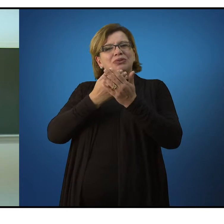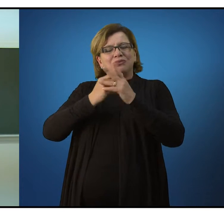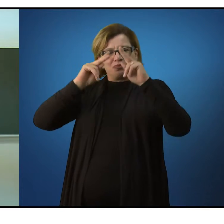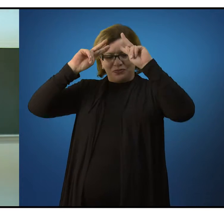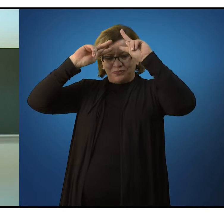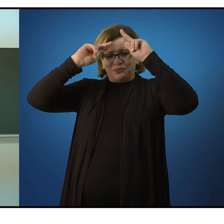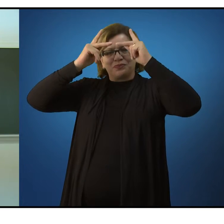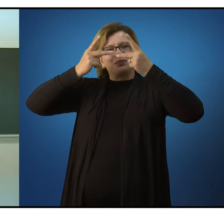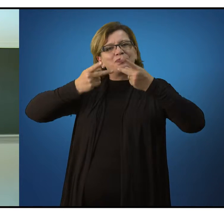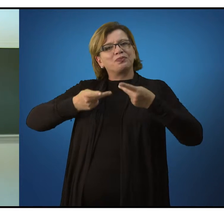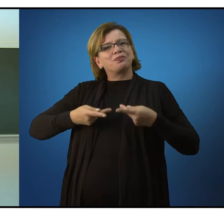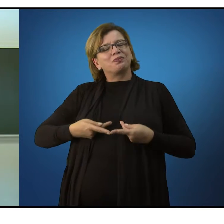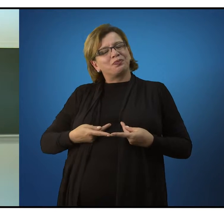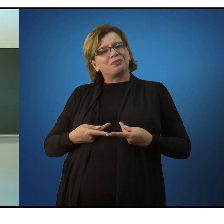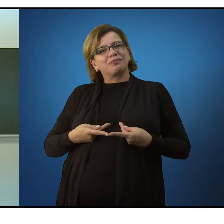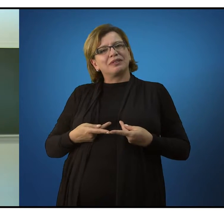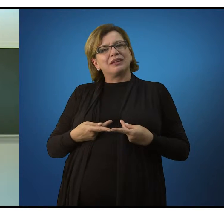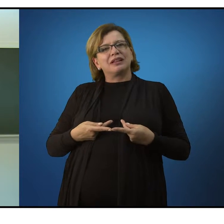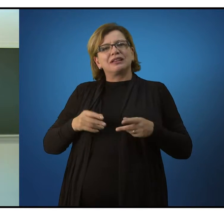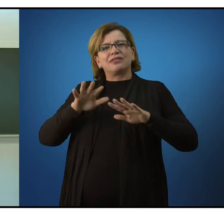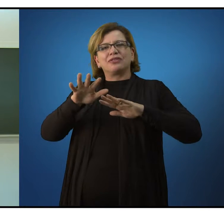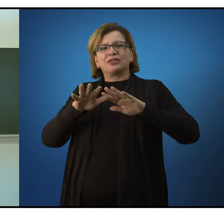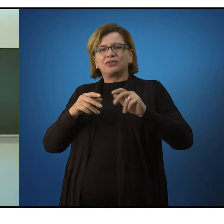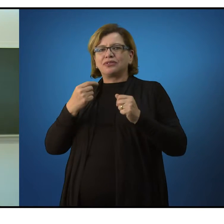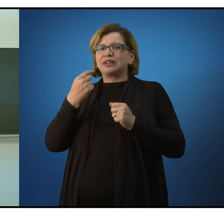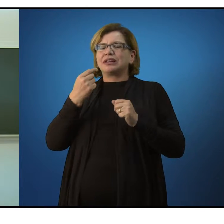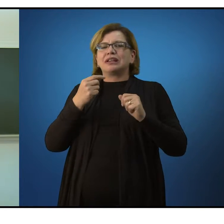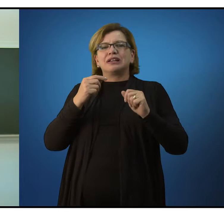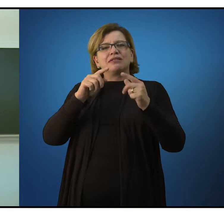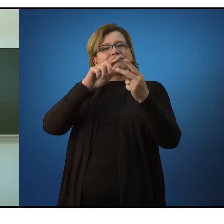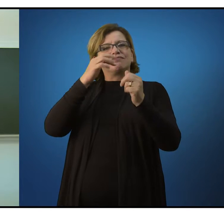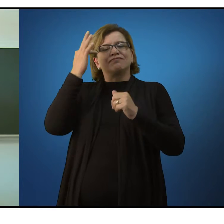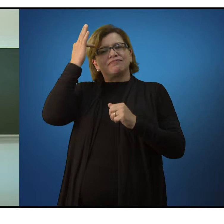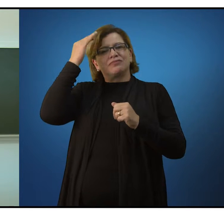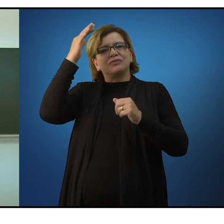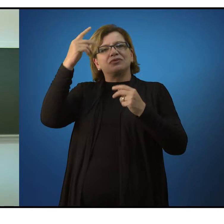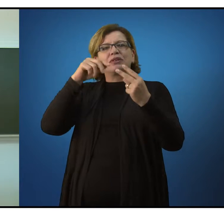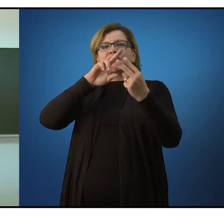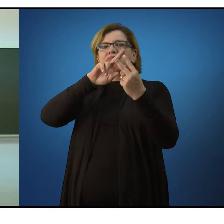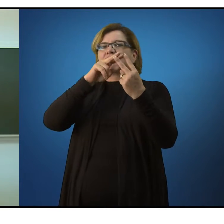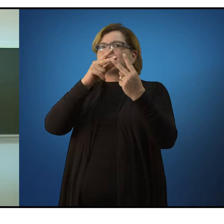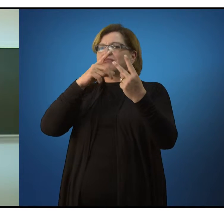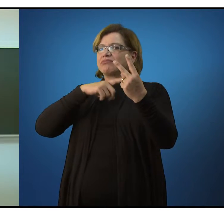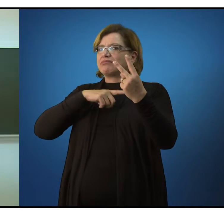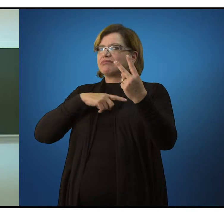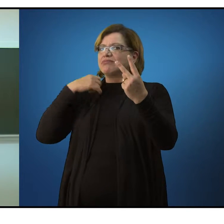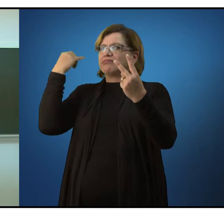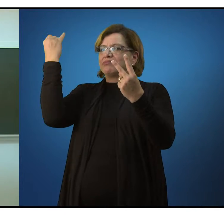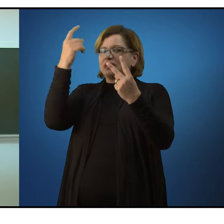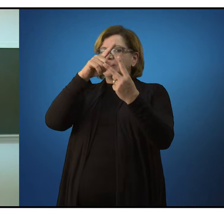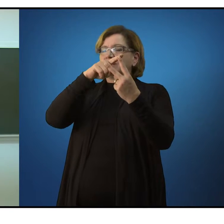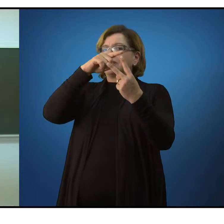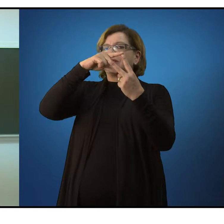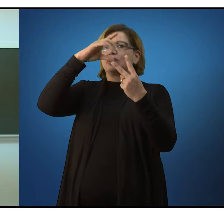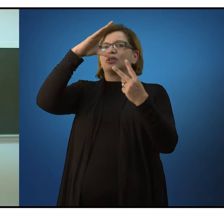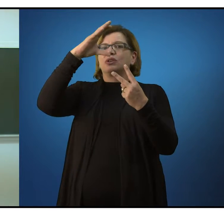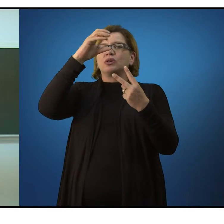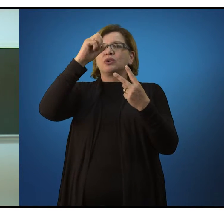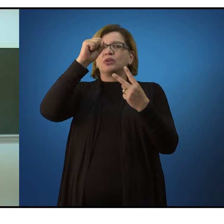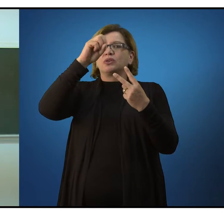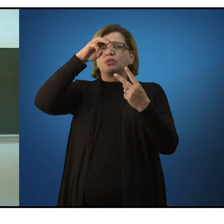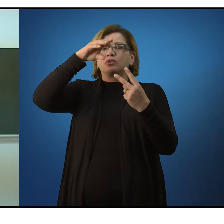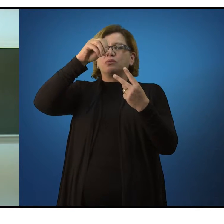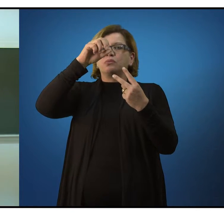movimentos importantes. Dentro deles, a cosmologia, que vai estruturar todo um conhecimento voltado